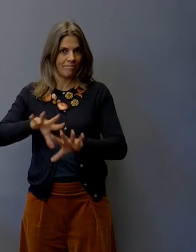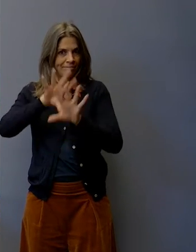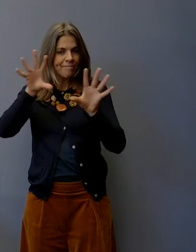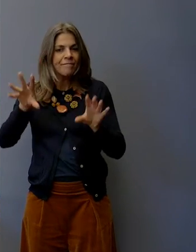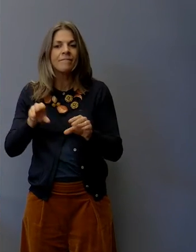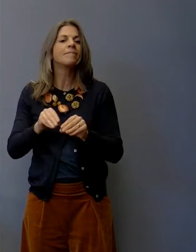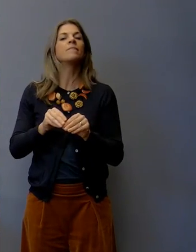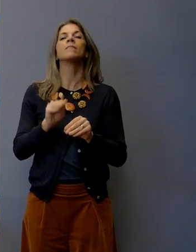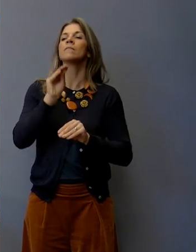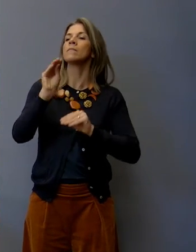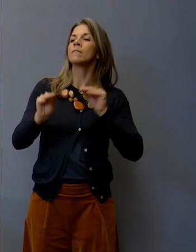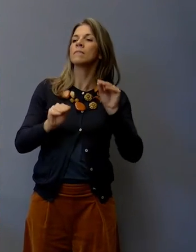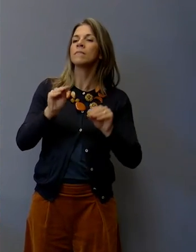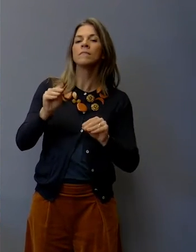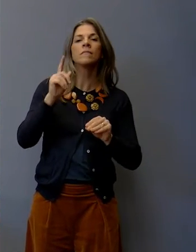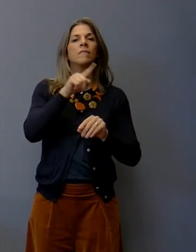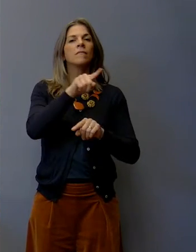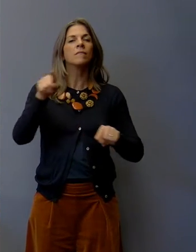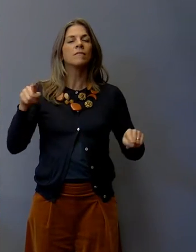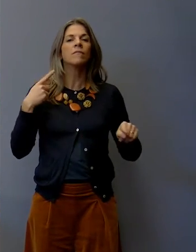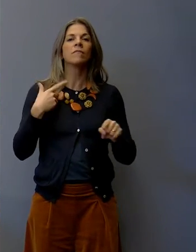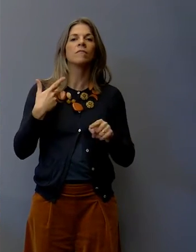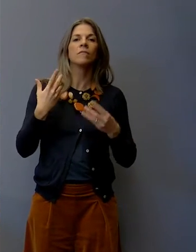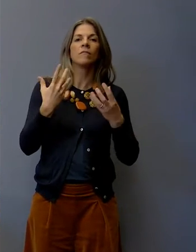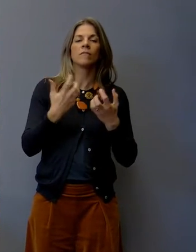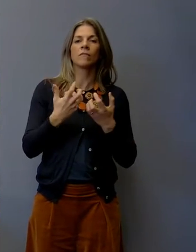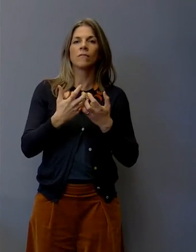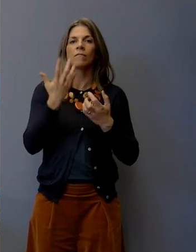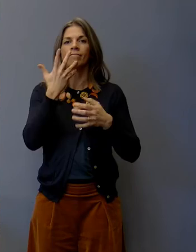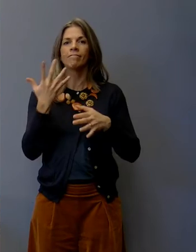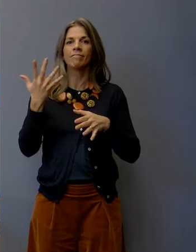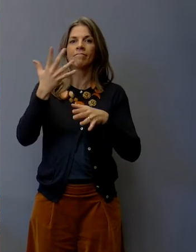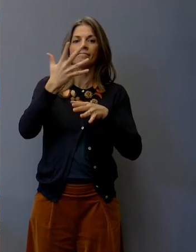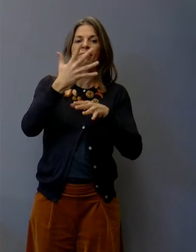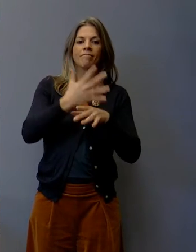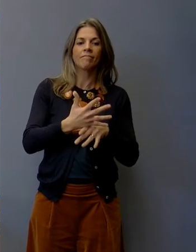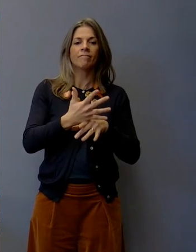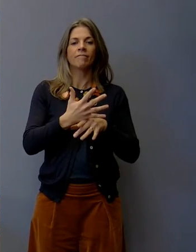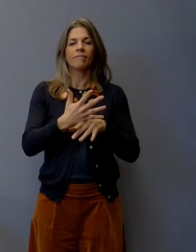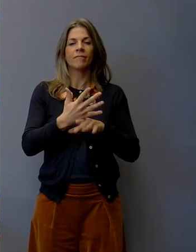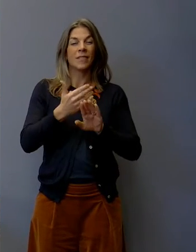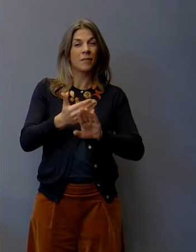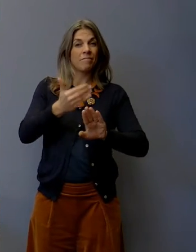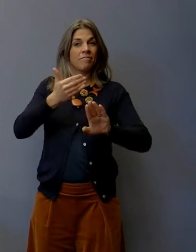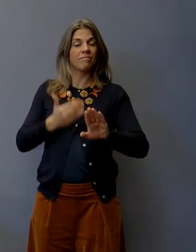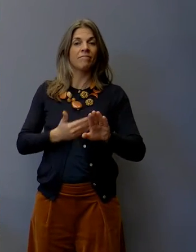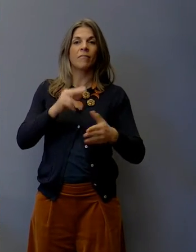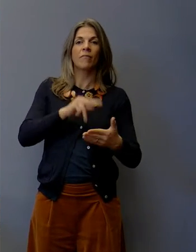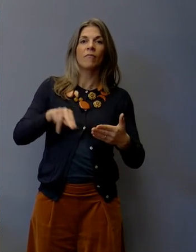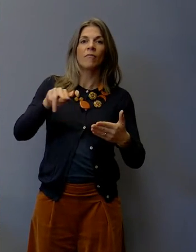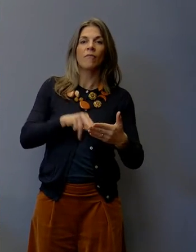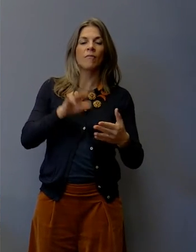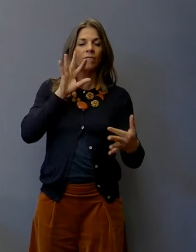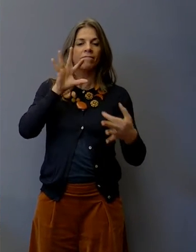che desiderano intervenire in dichiarazione di voto sulla delibera di bilancio